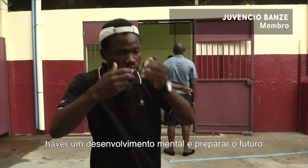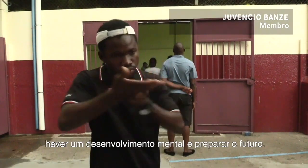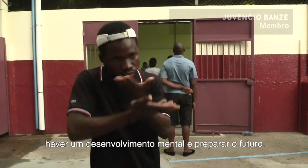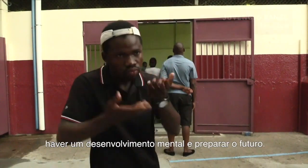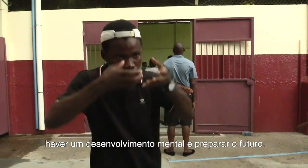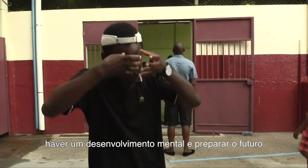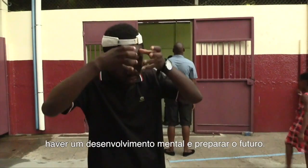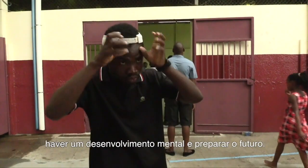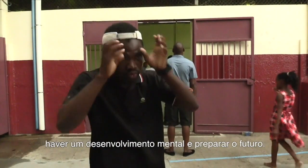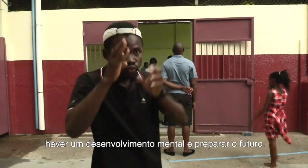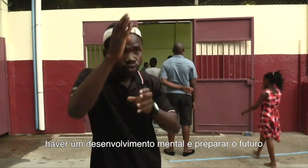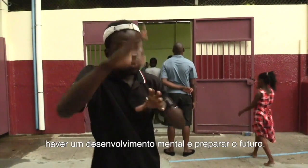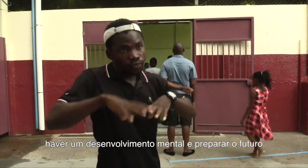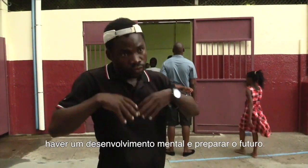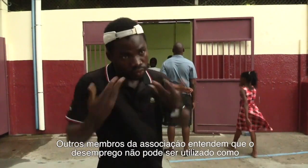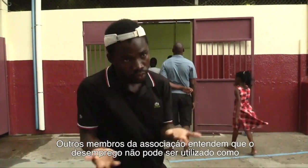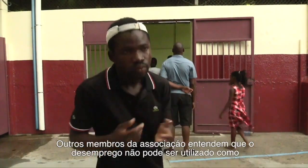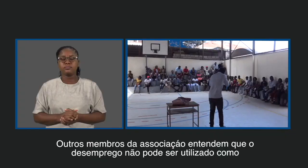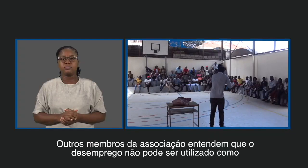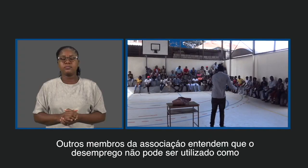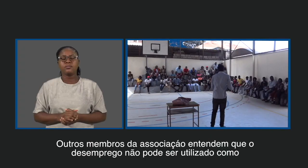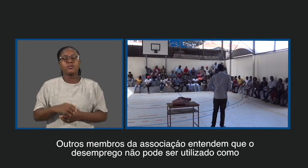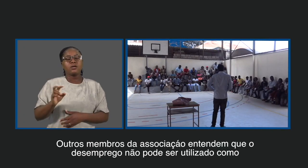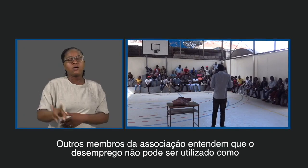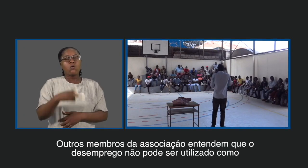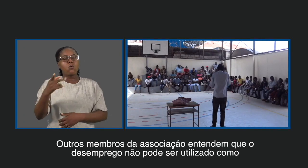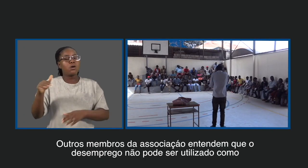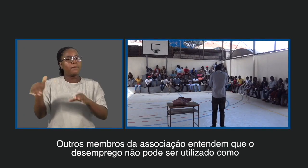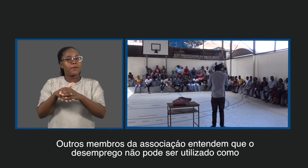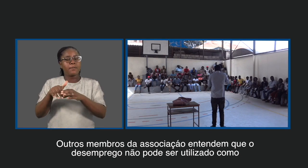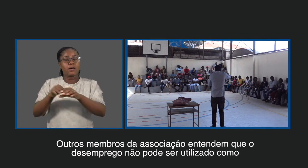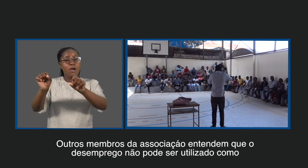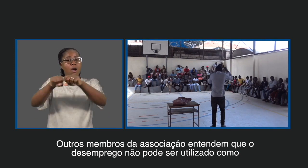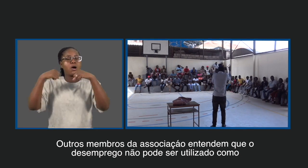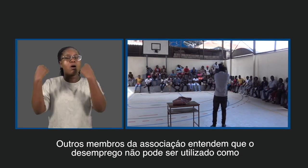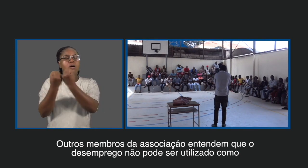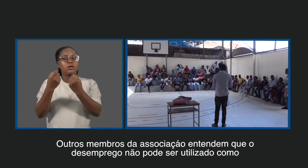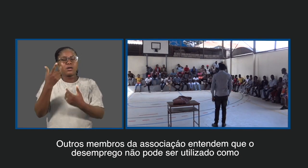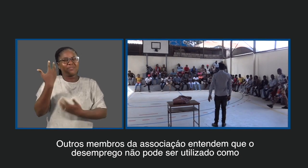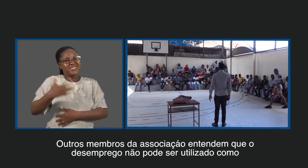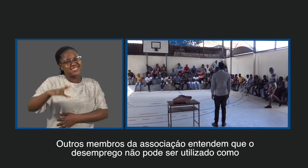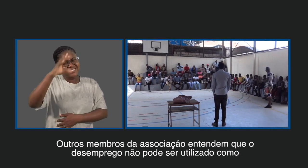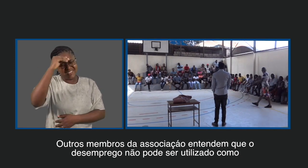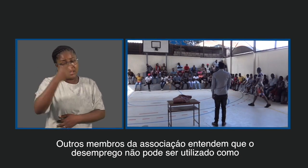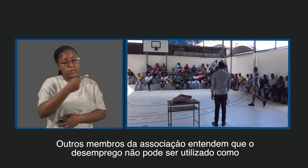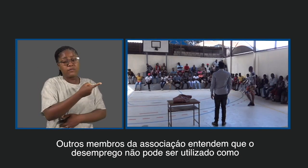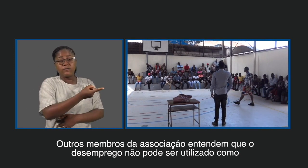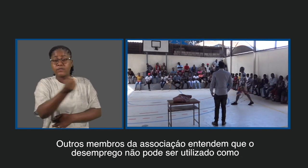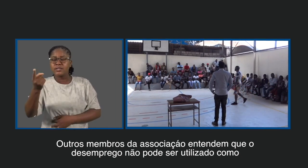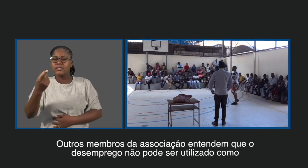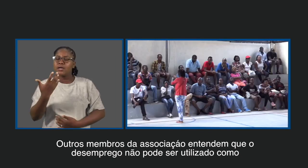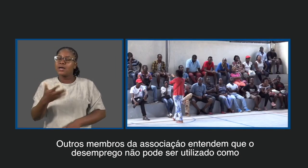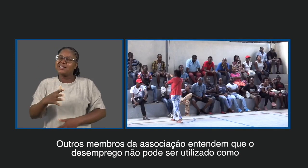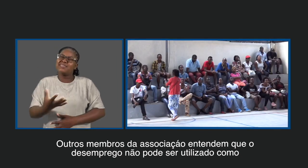desenvolvimento mental e preparar o futuro. Outros membros da associação entendem que o desemprego não